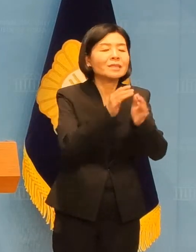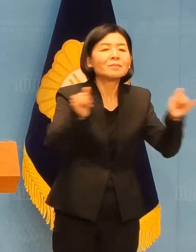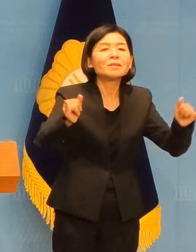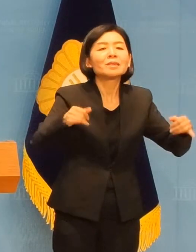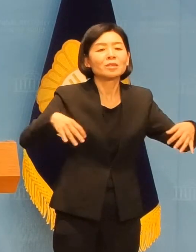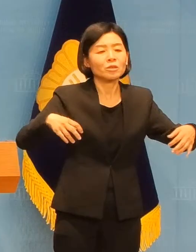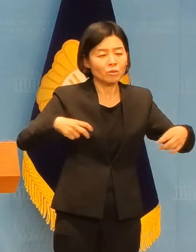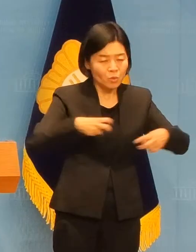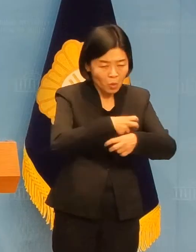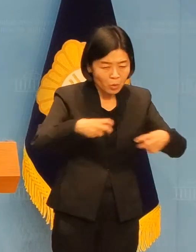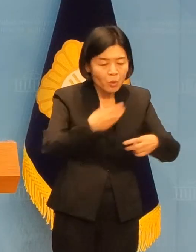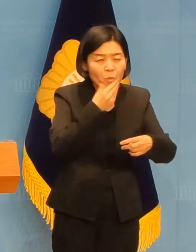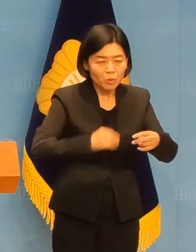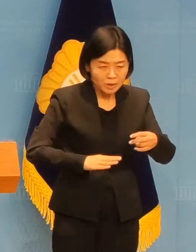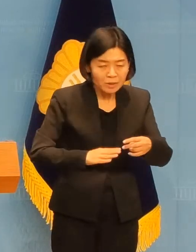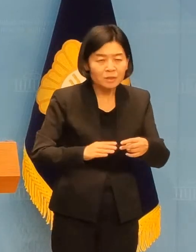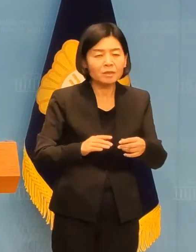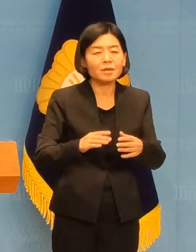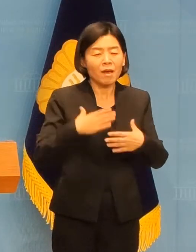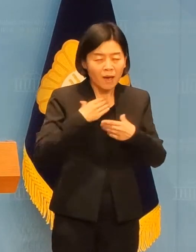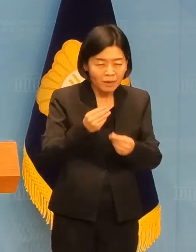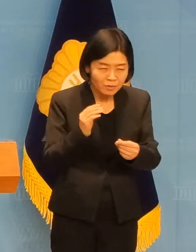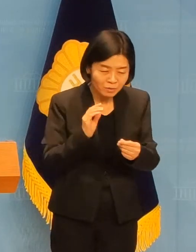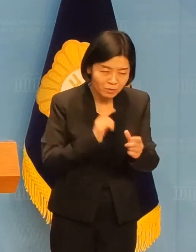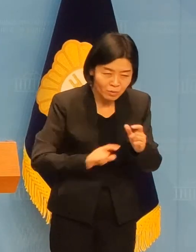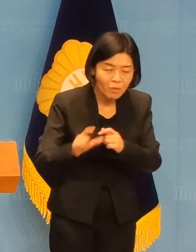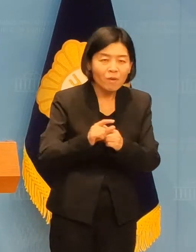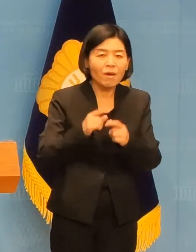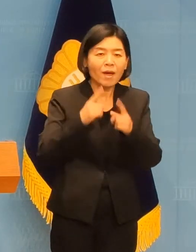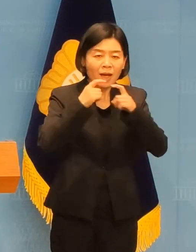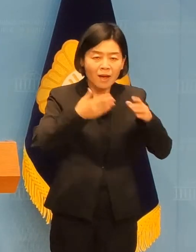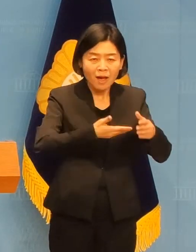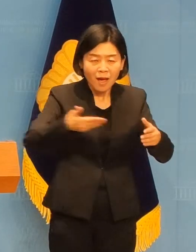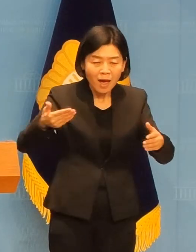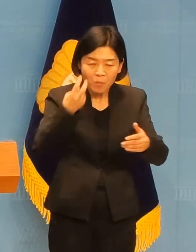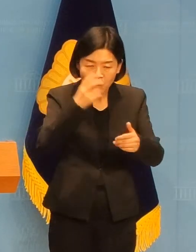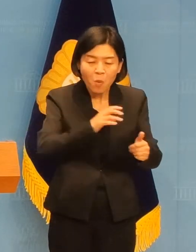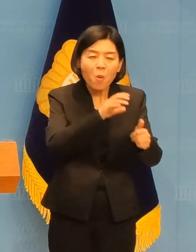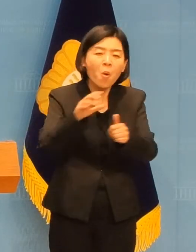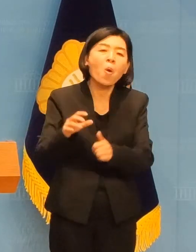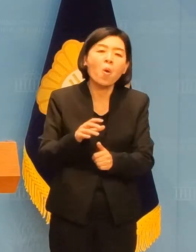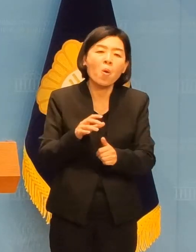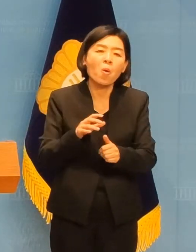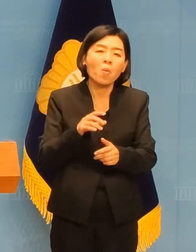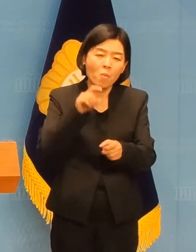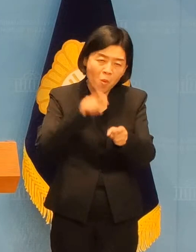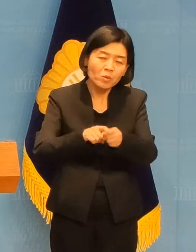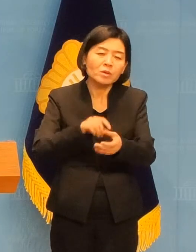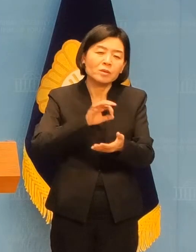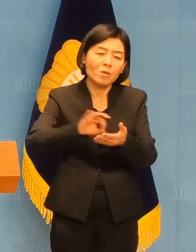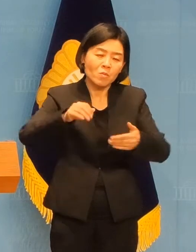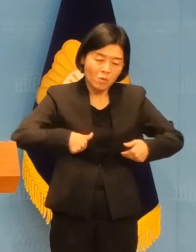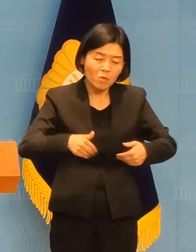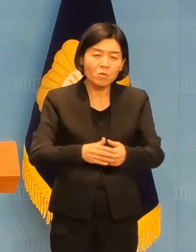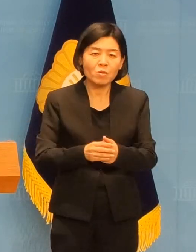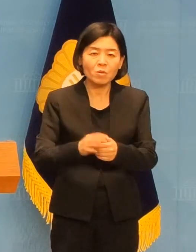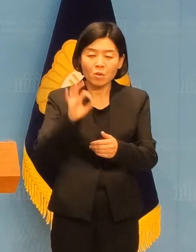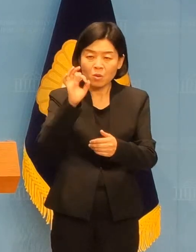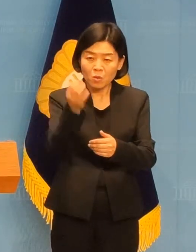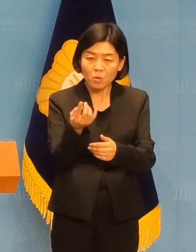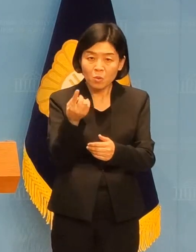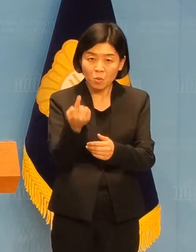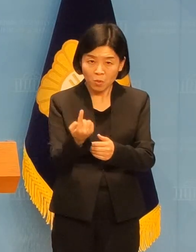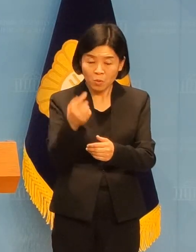안전 강화, 한강 생태 보전으로 전환해야 합니다. 오세훈 시장은 반복되는 사고에 대해 시민 앞에